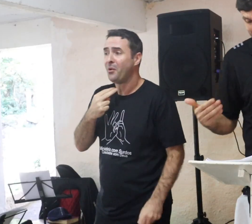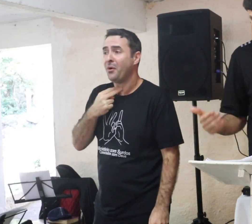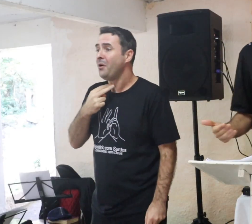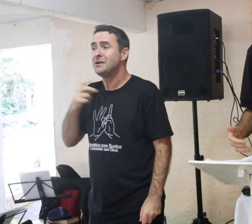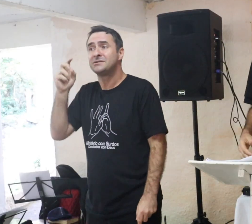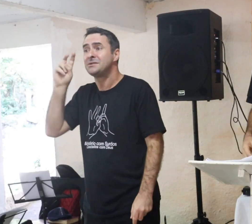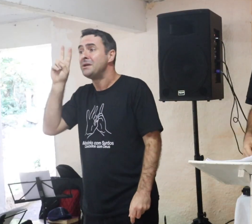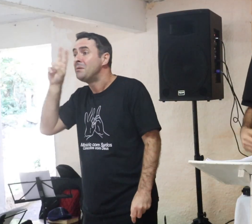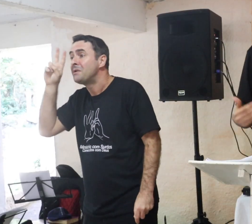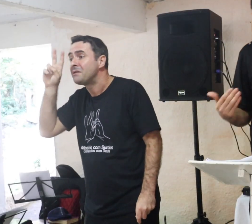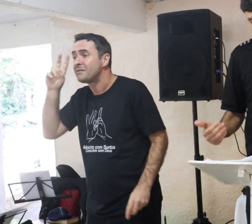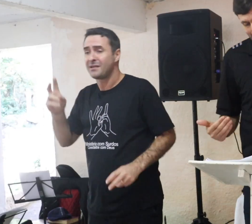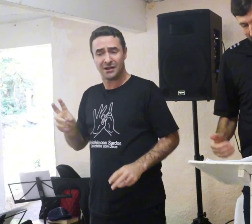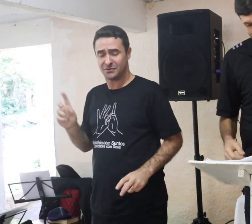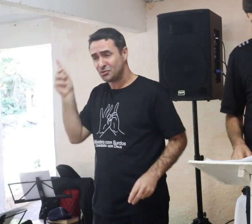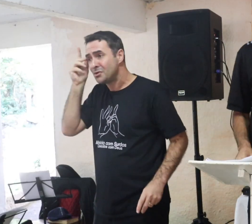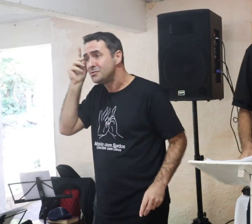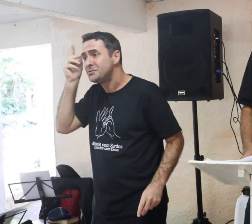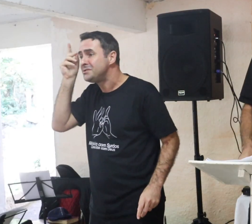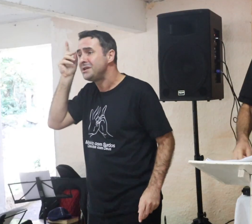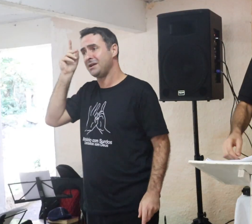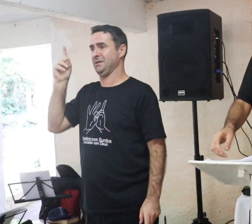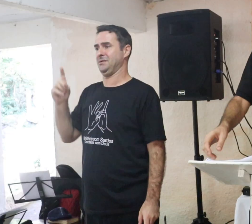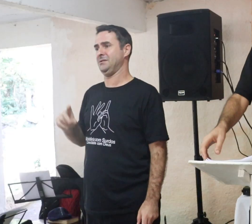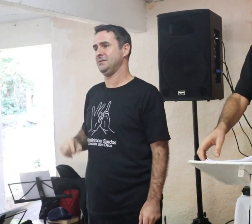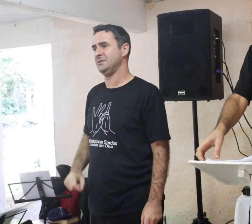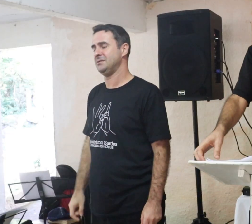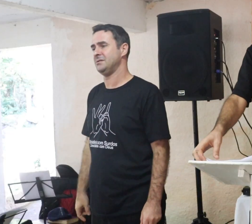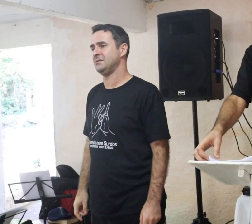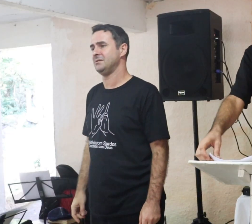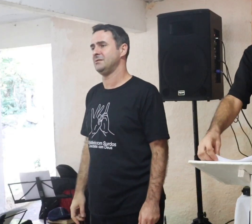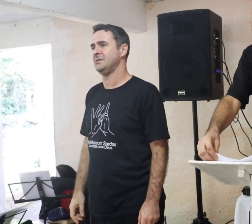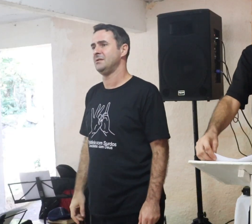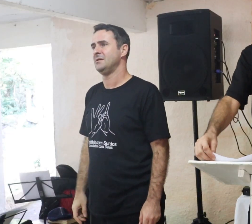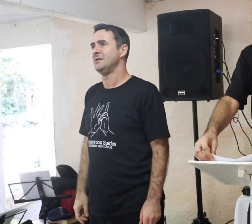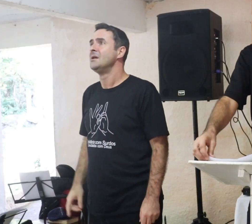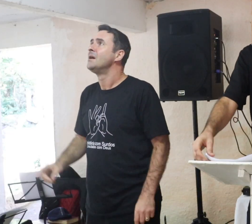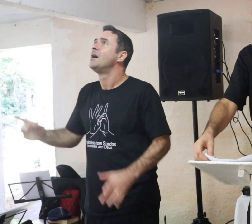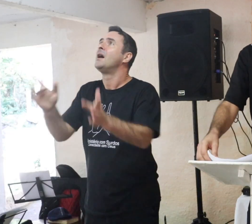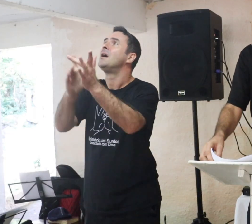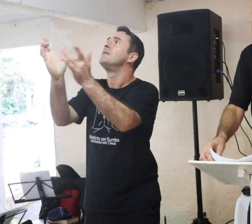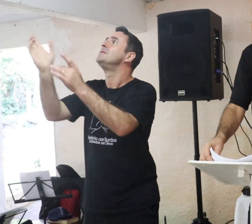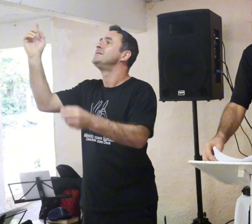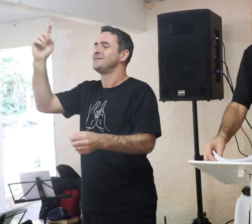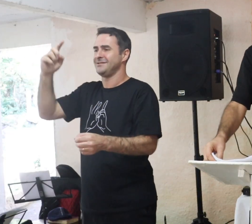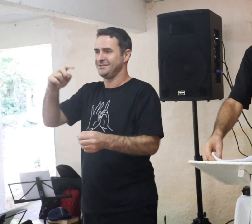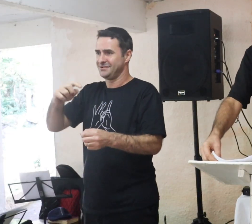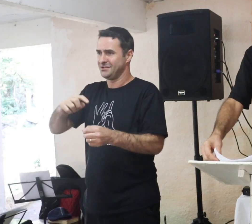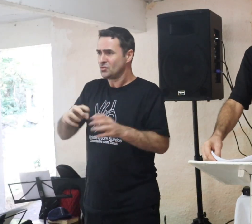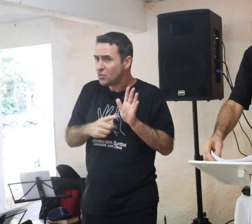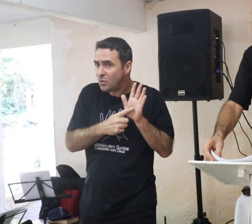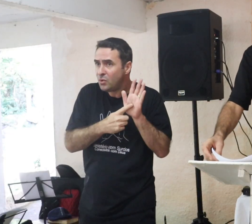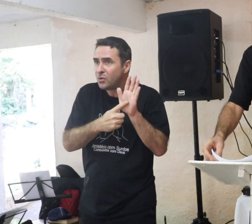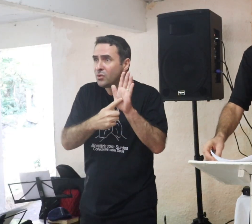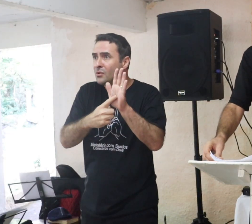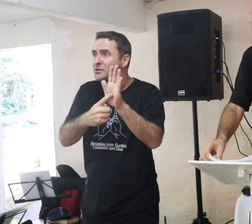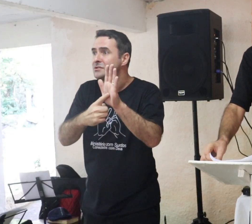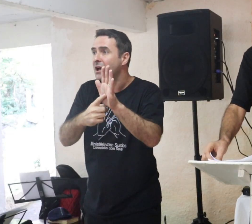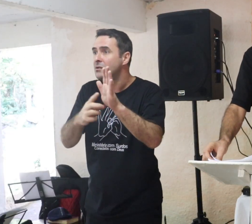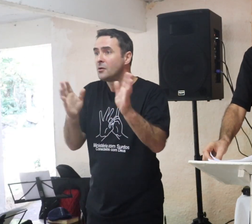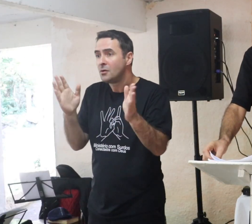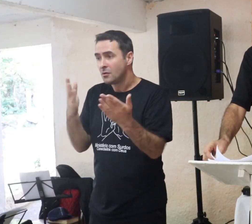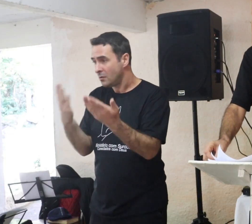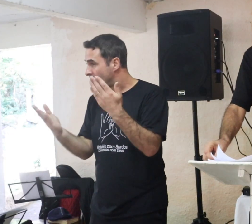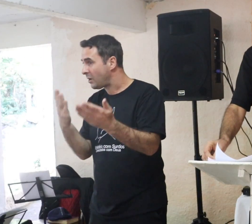precisamos pensar nela diariamente. A vinda de Jesus é colocada em contraste com a grande